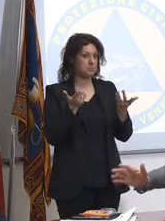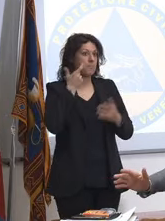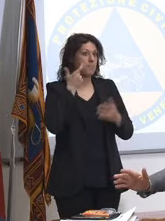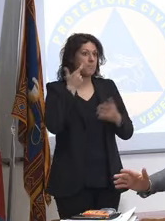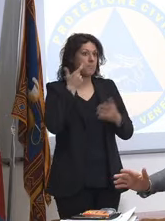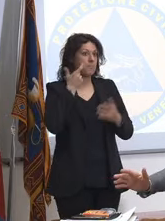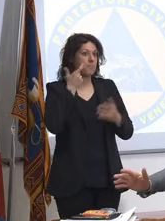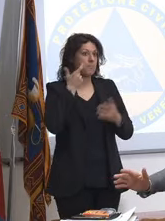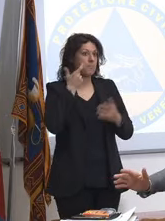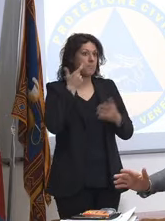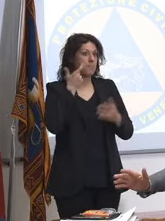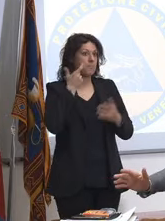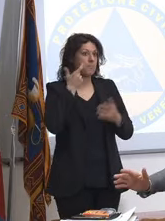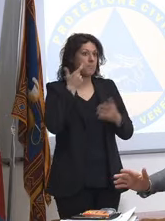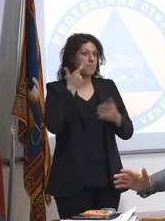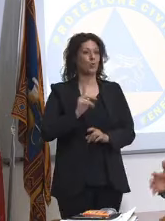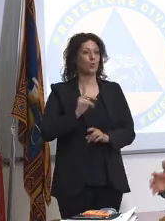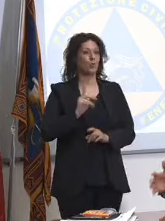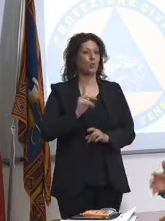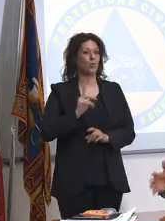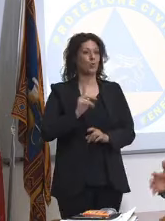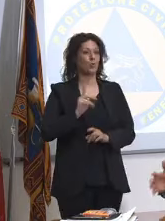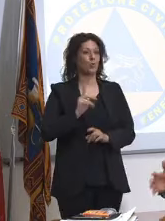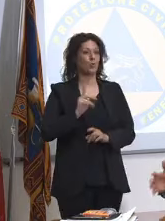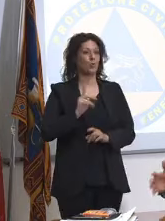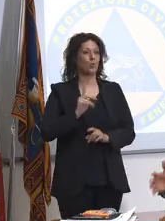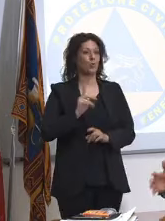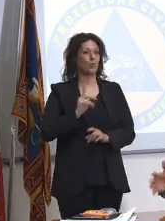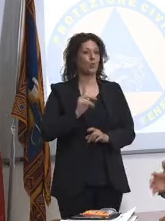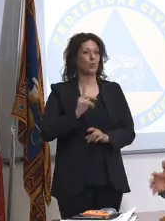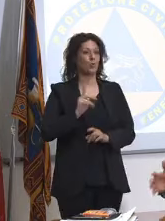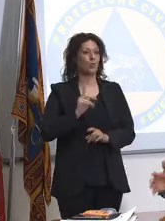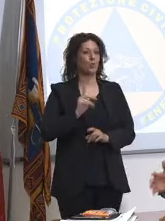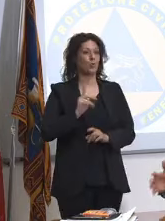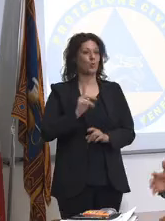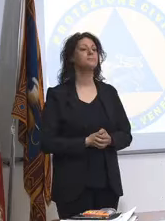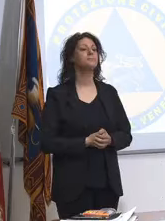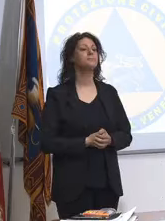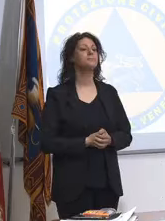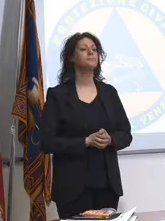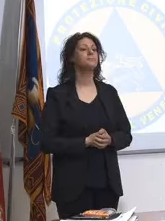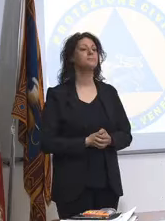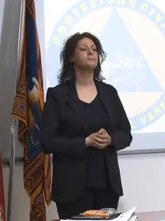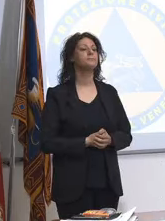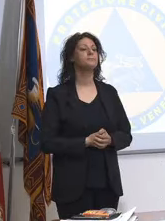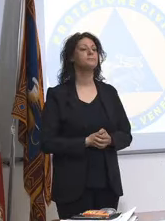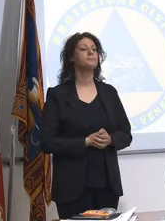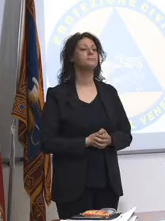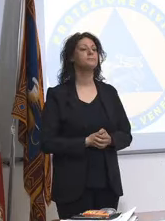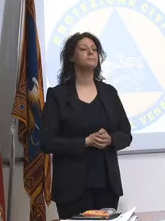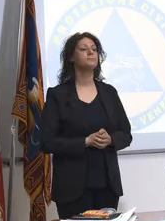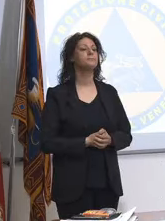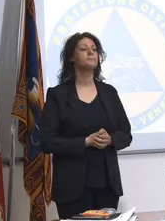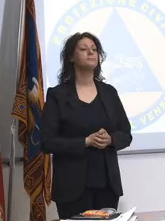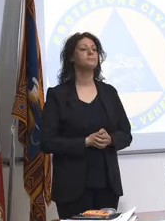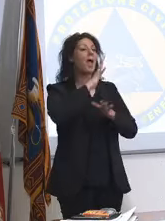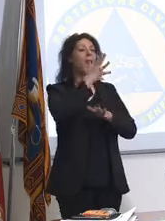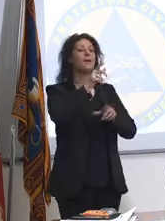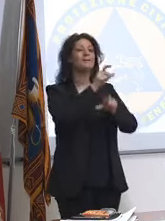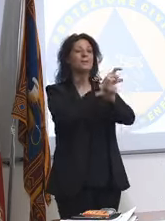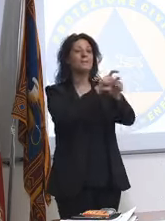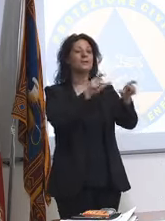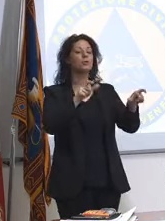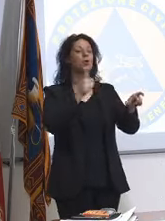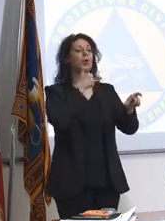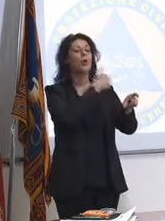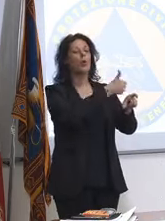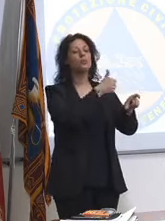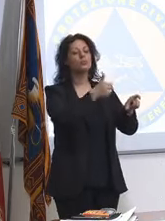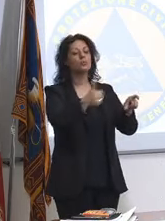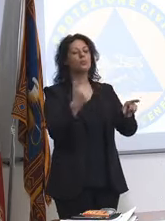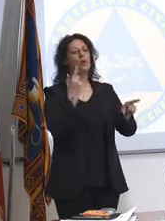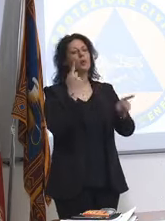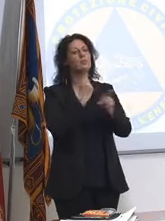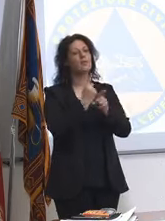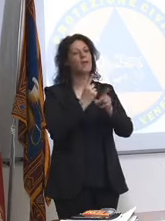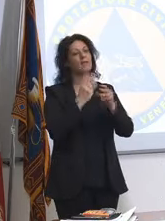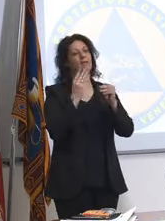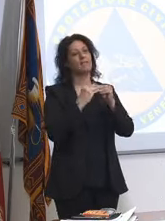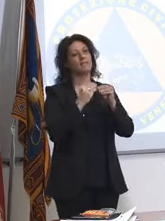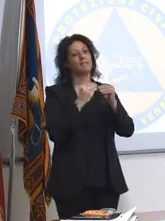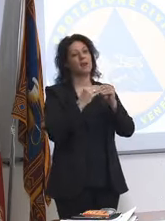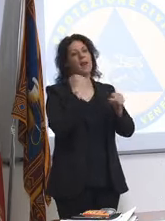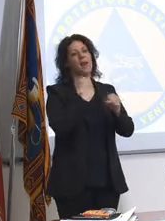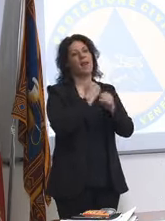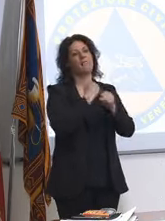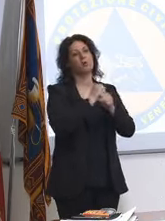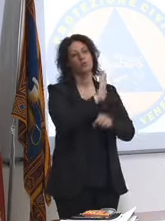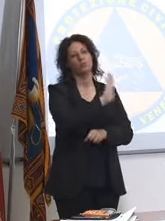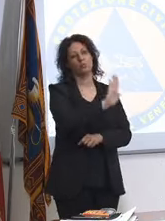affar suo, secondo me non deve minimamente, e così vale per tutti gli altri, ognuno pensi alla sua roba. Ma non